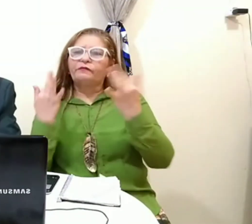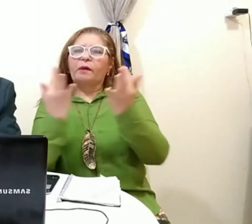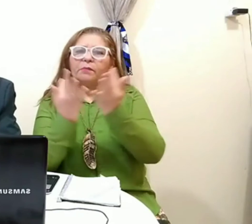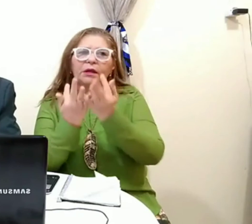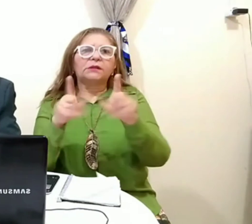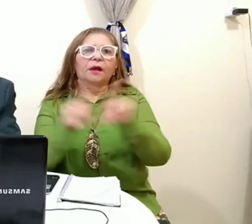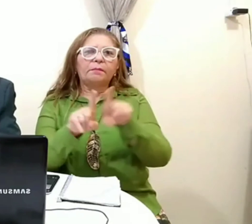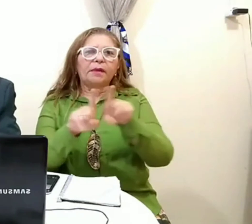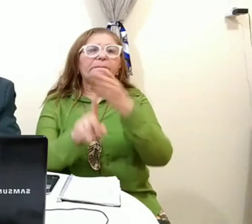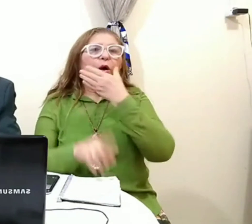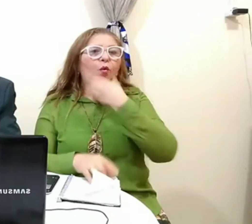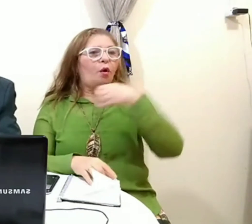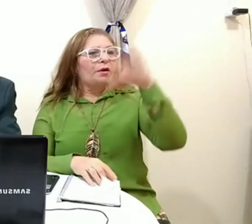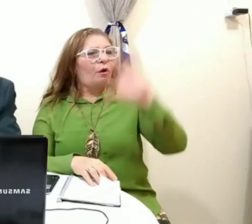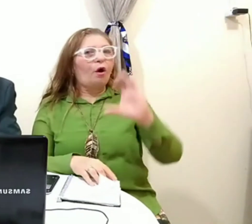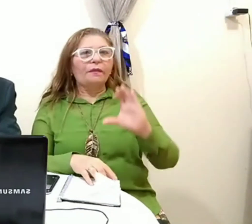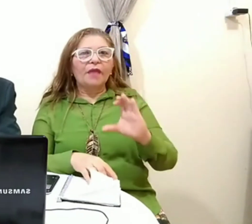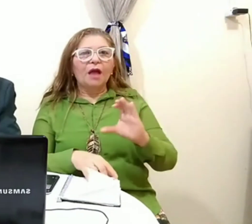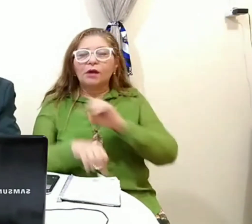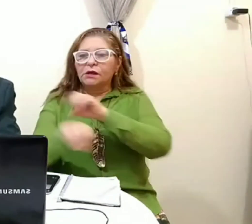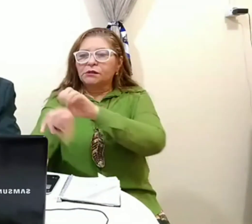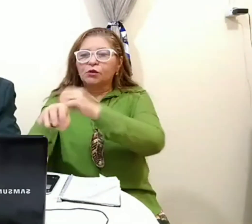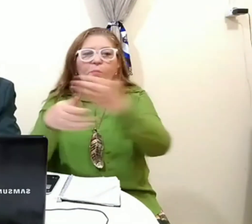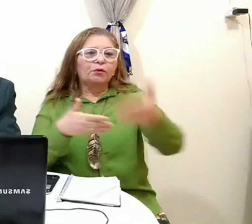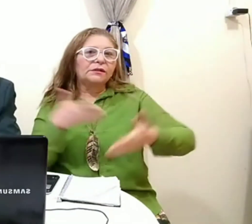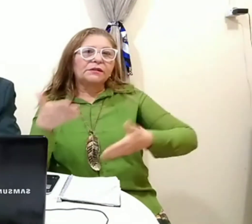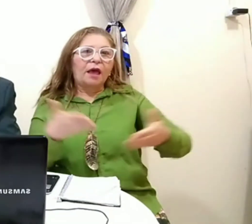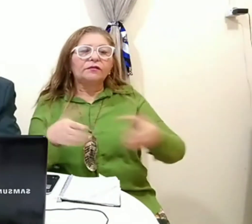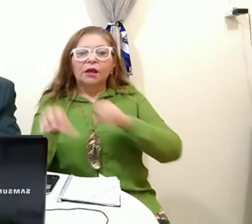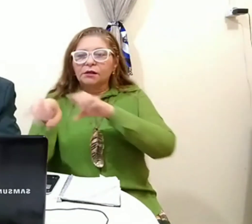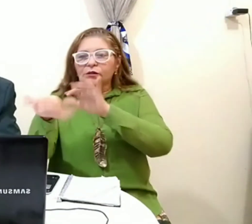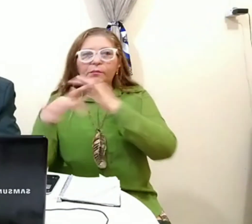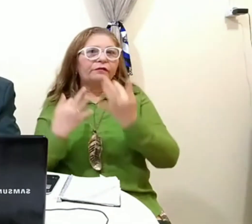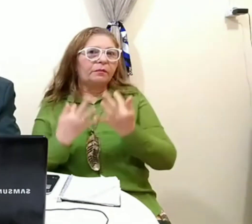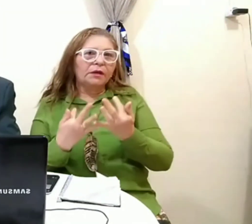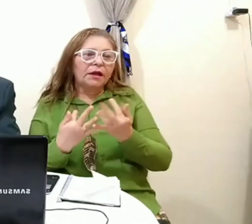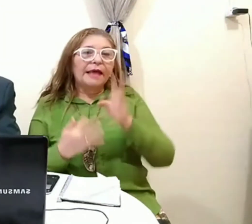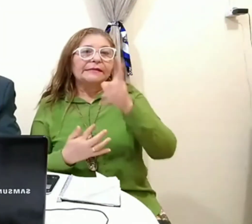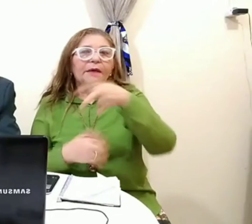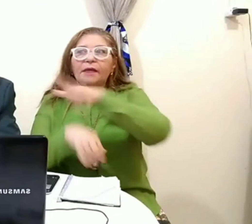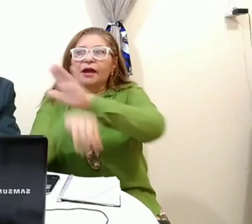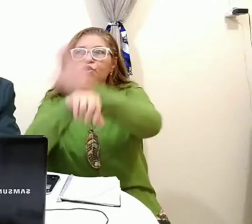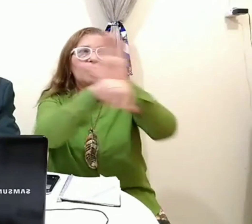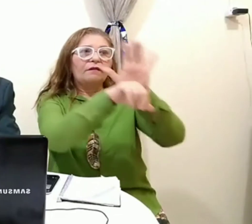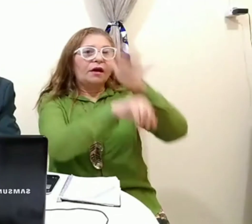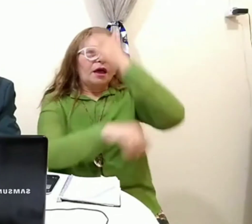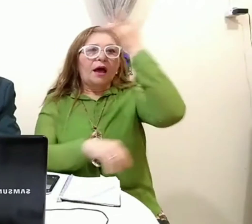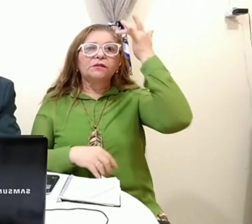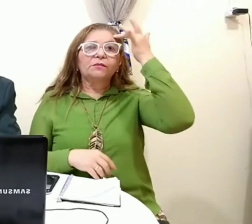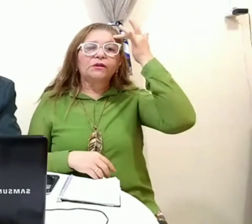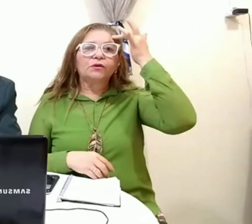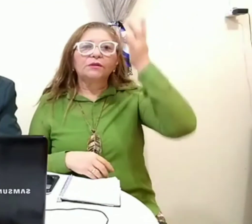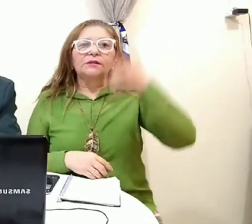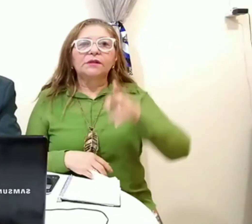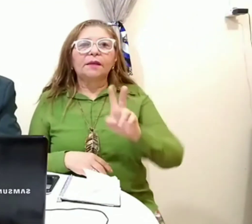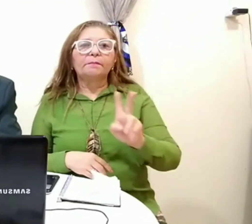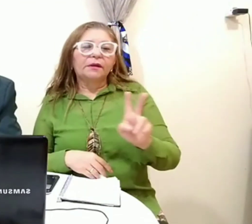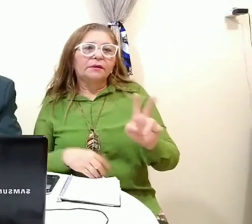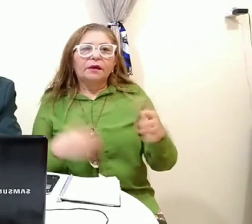para toda a sua família, para os seus servos. E ele fazia esmolas, ele ajudava as pessoas e